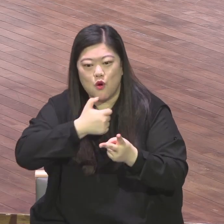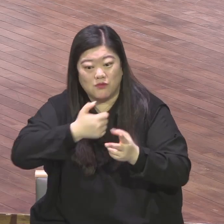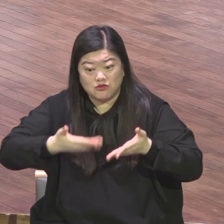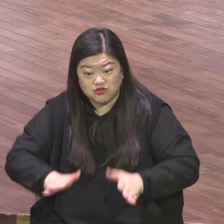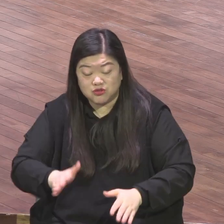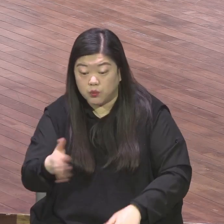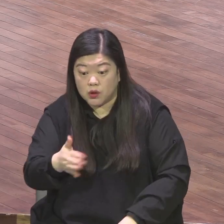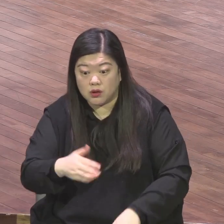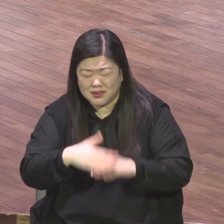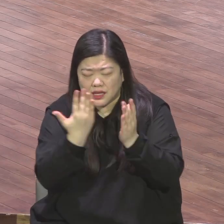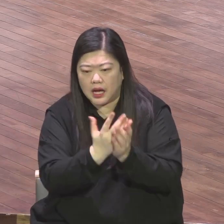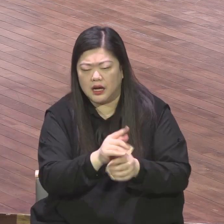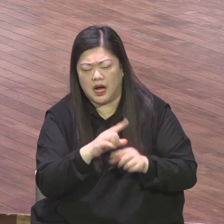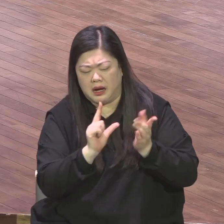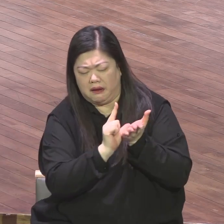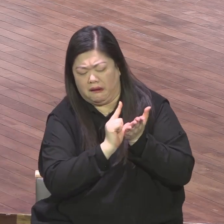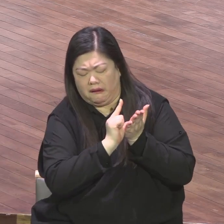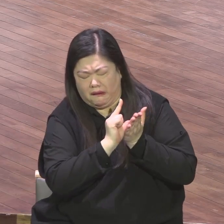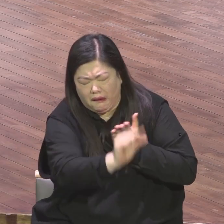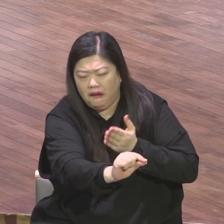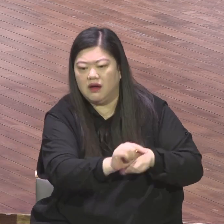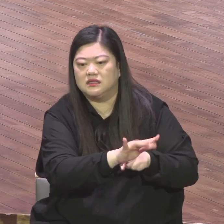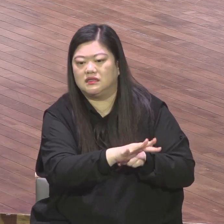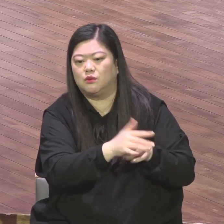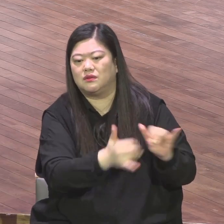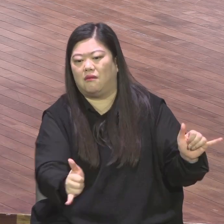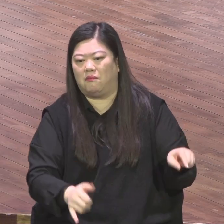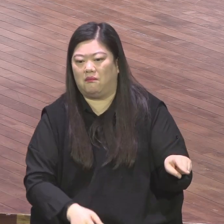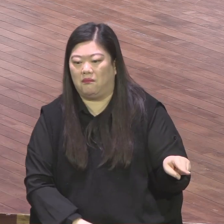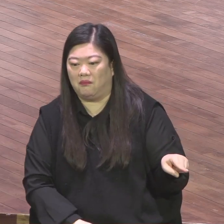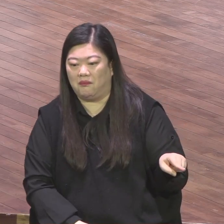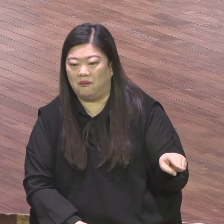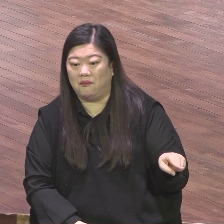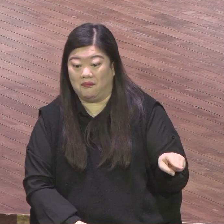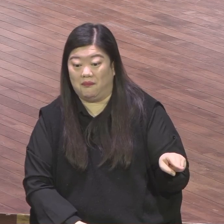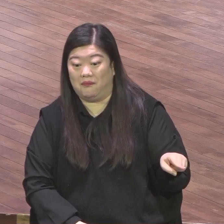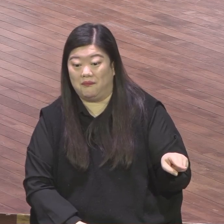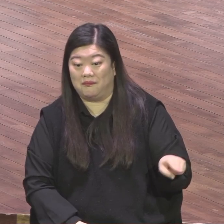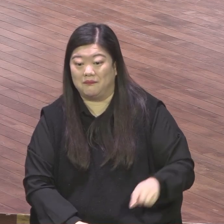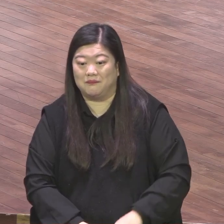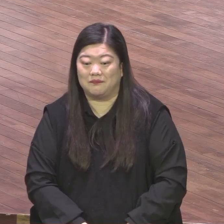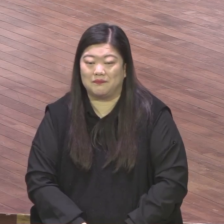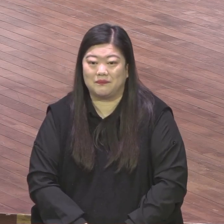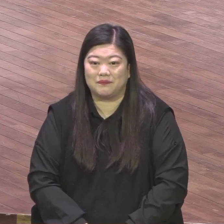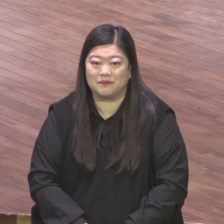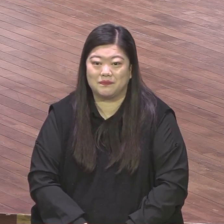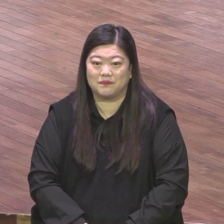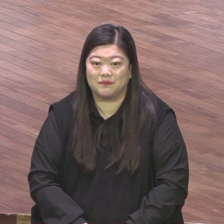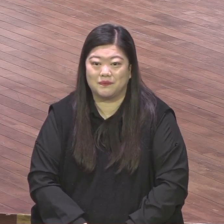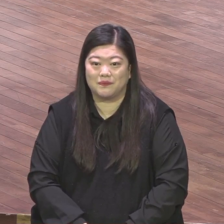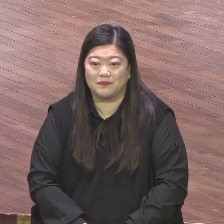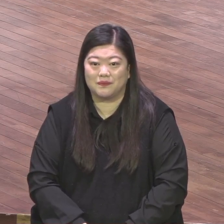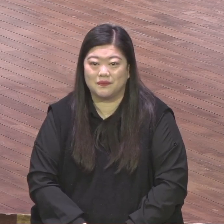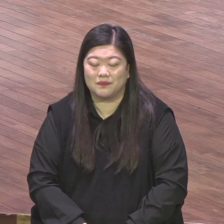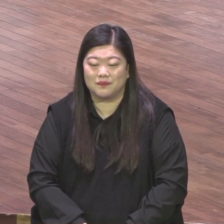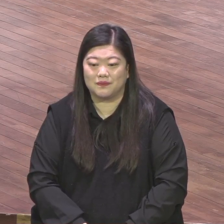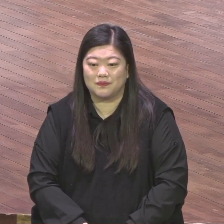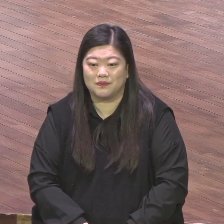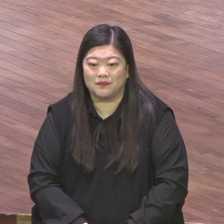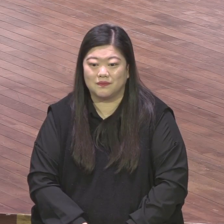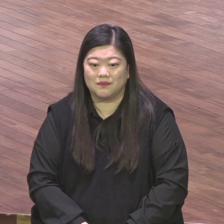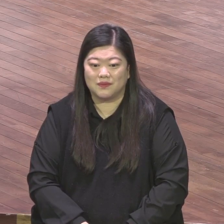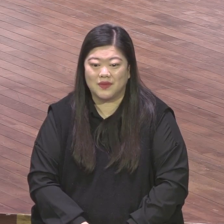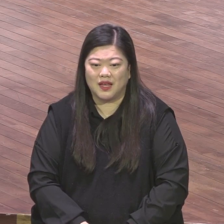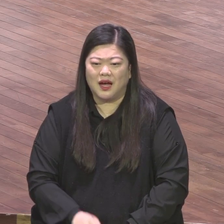저 총구석 출신들이요. 아주 무시당하는 시골 사람들이요. 사실 제자들 가운데 이스라엘 밖에를